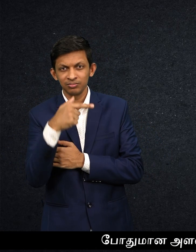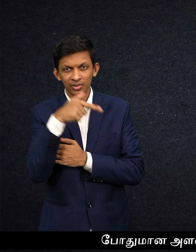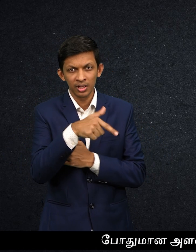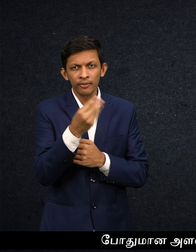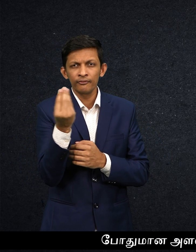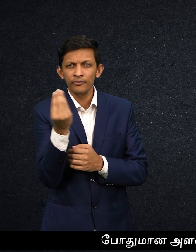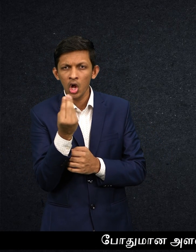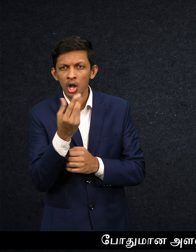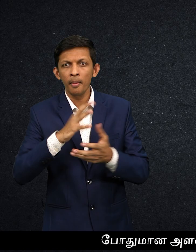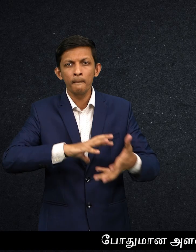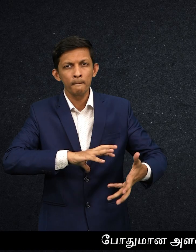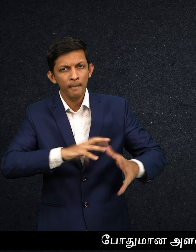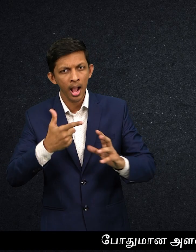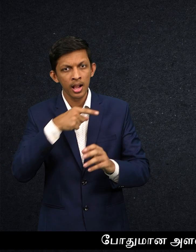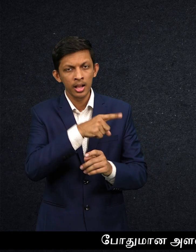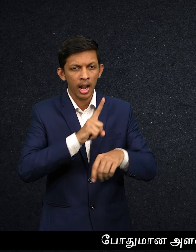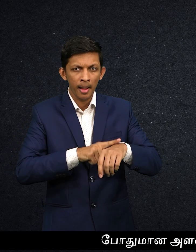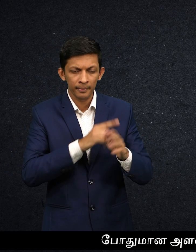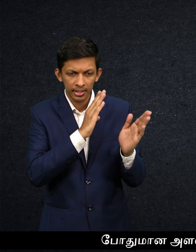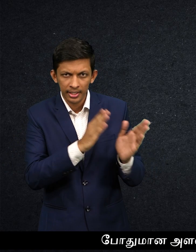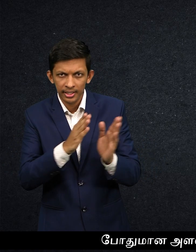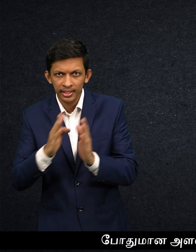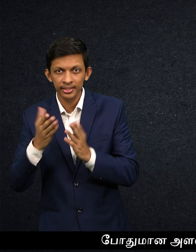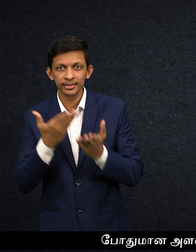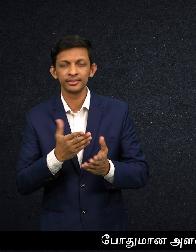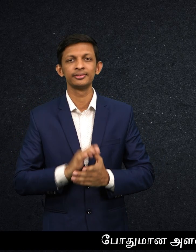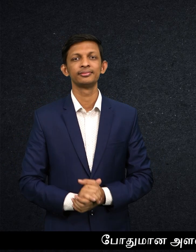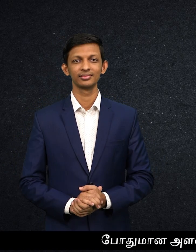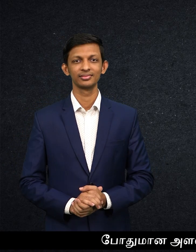போதுமான அளவு ஆற்றலை வழங்கக்கூடிய ஒன்றாகும்.